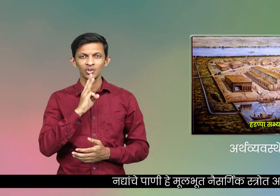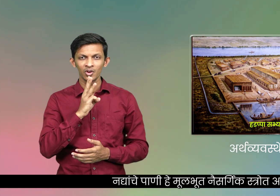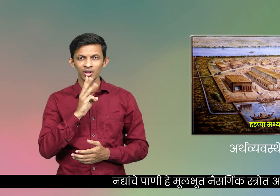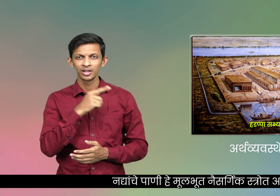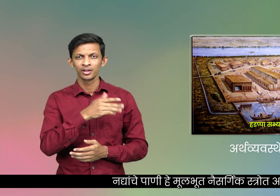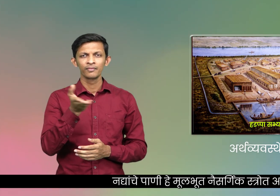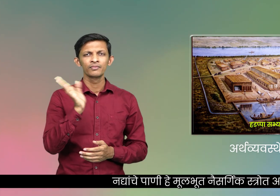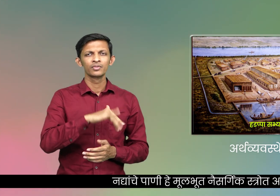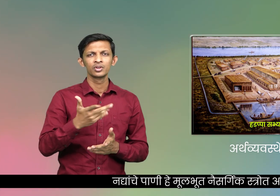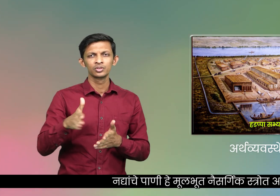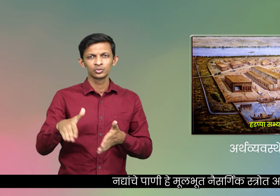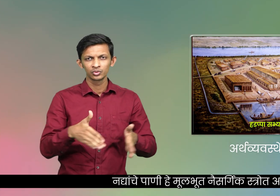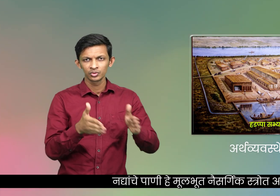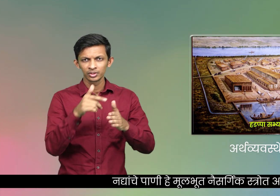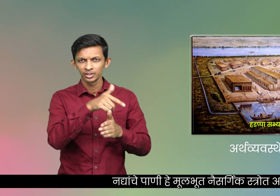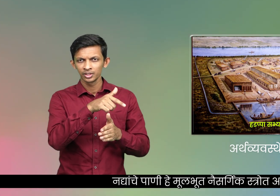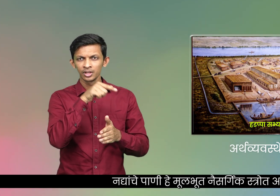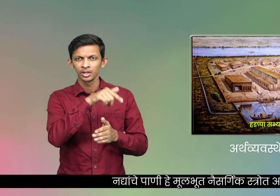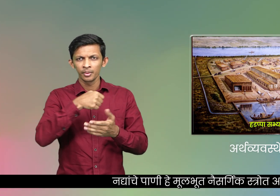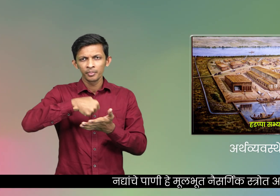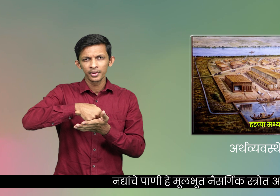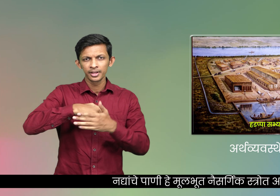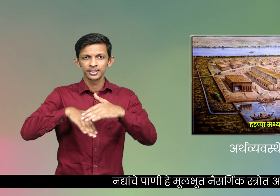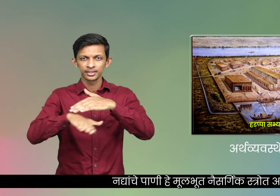नद्यांचं पाणी हे मूलभूत नैसर्गिक स्रोत आहे